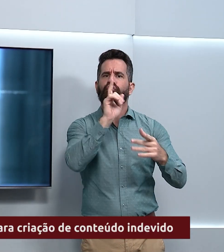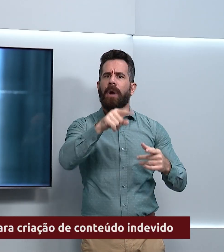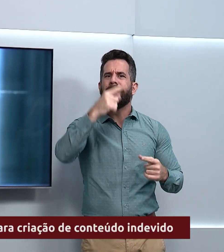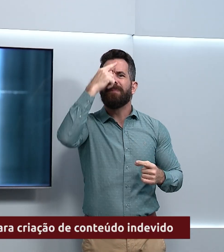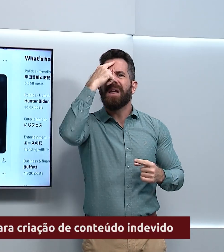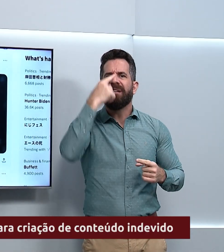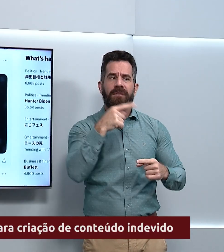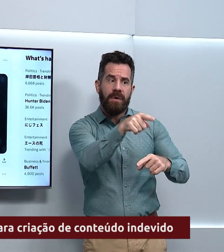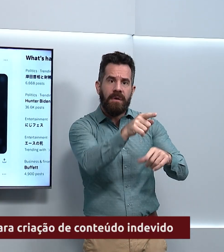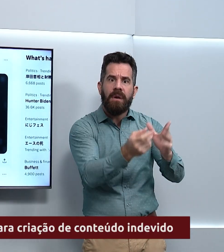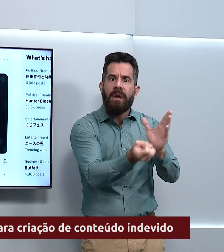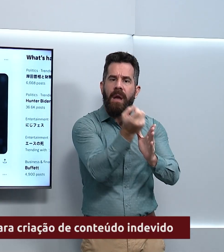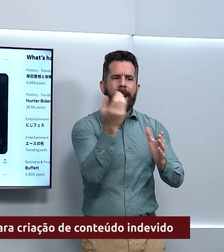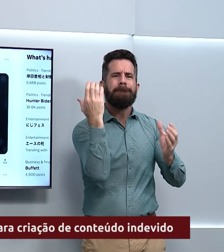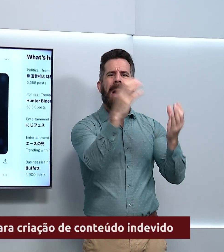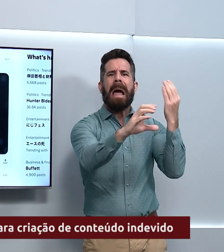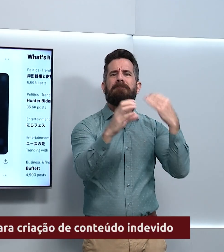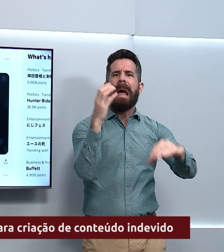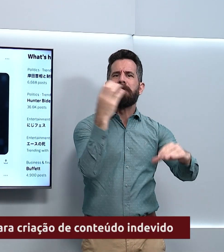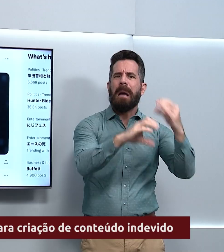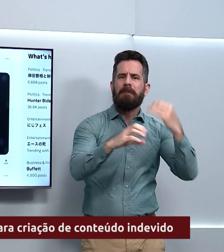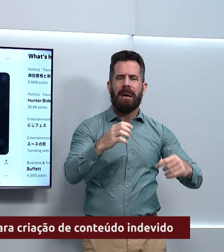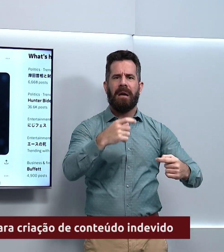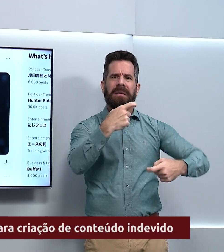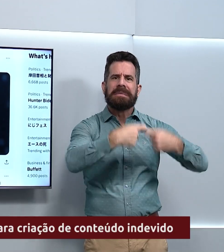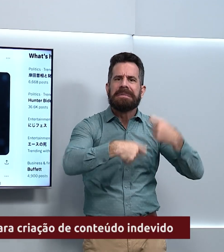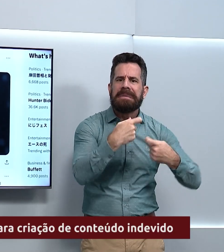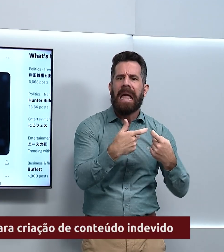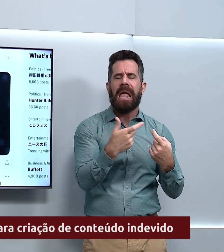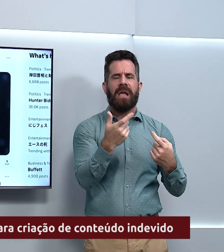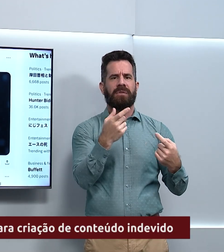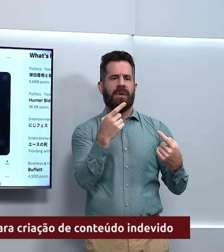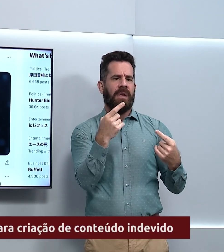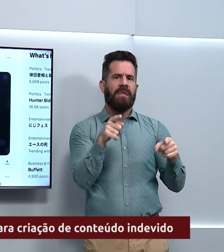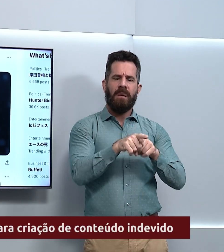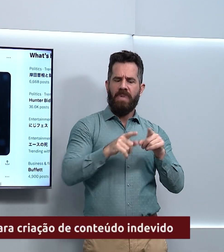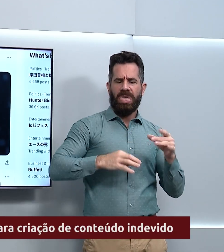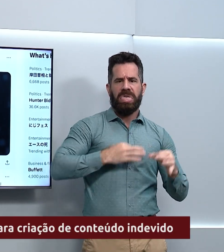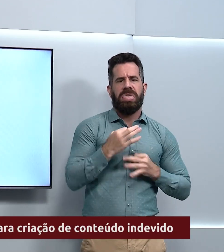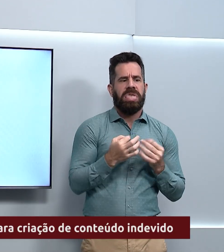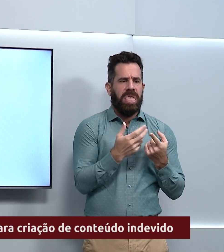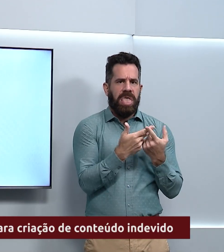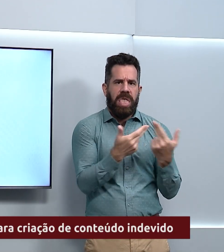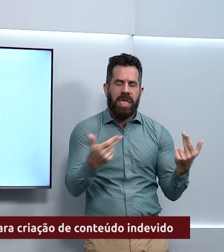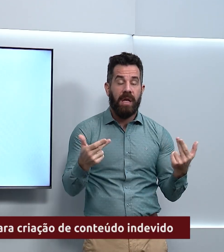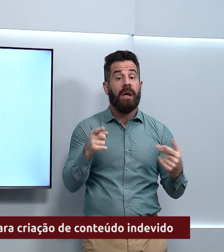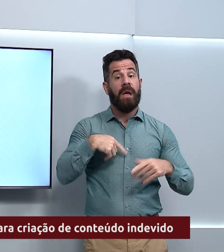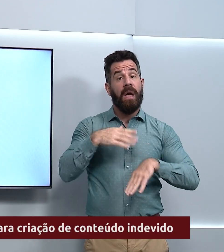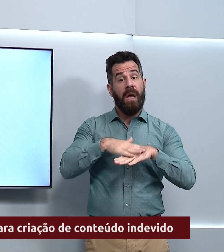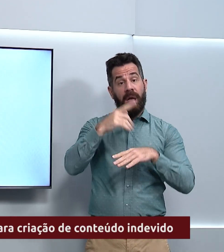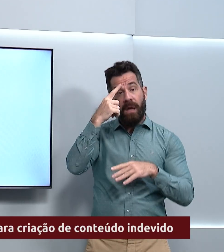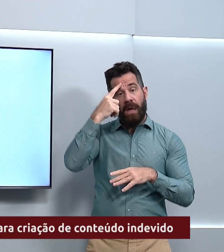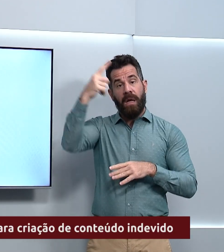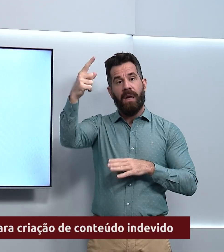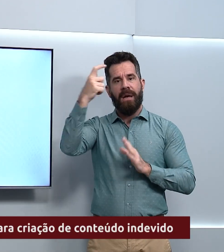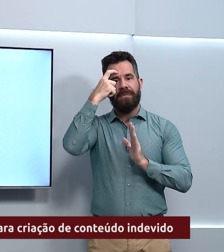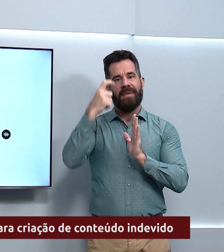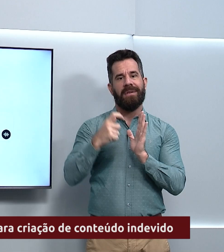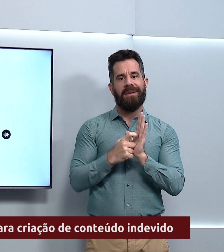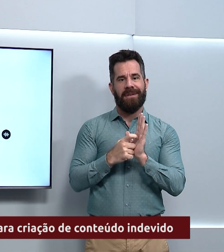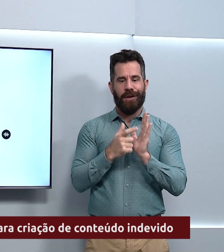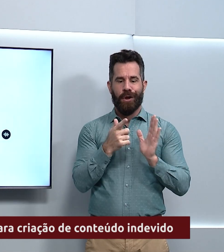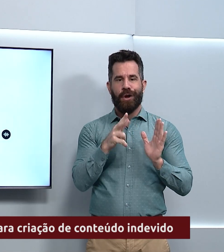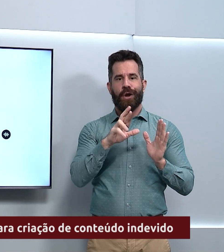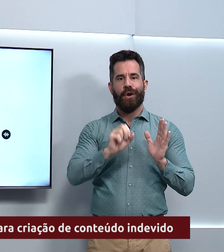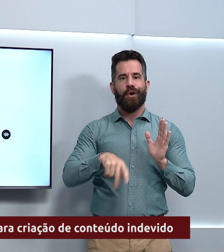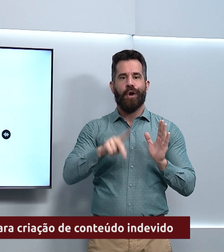imagens sexuais ou erotizadas feitas com a ferramenta de inteligência artificial Grok. As instituições ainda